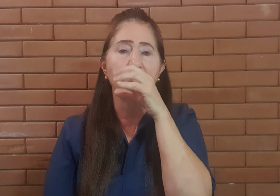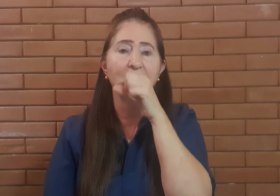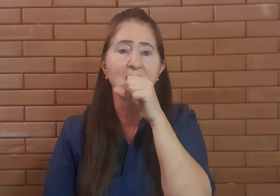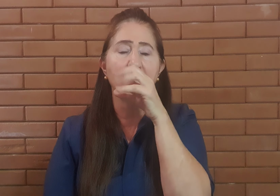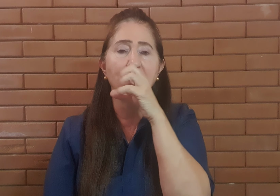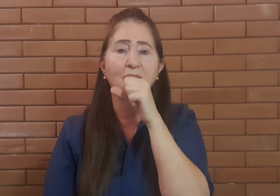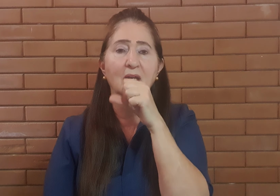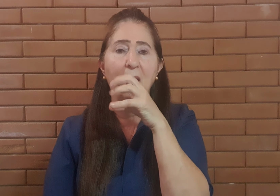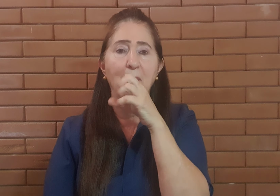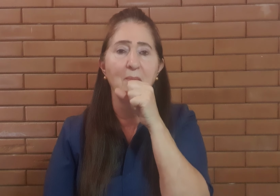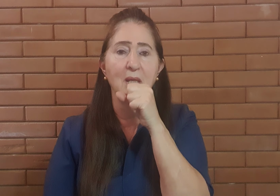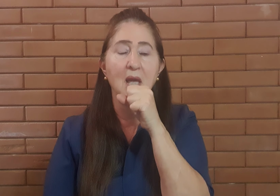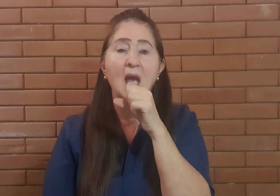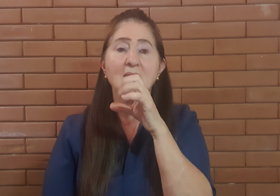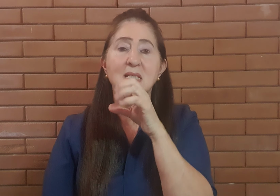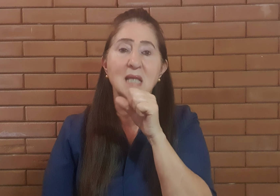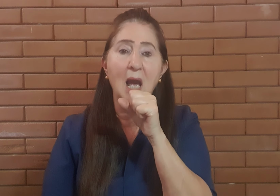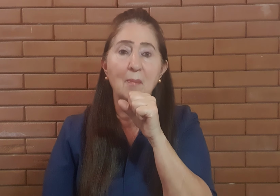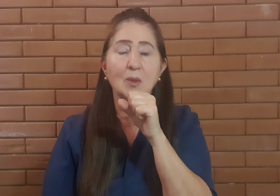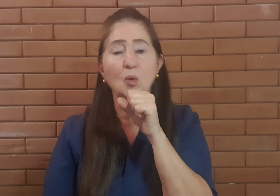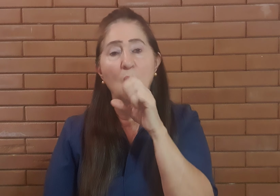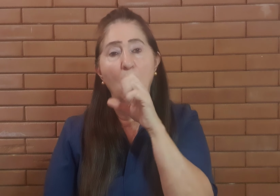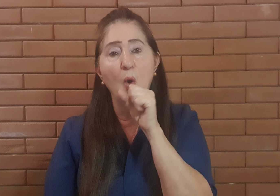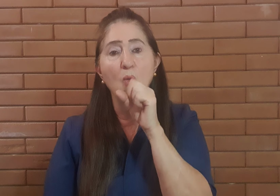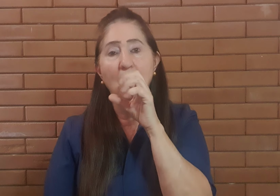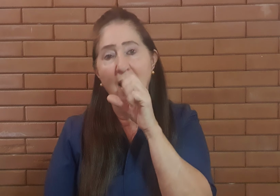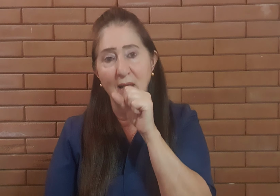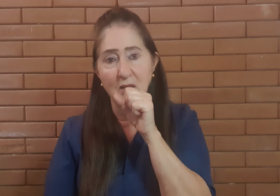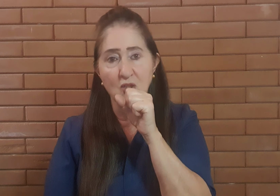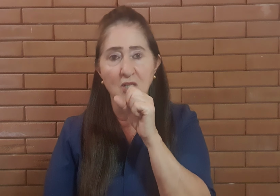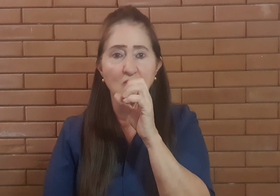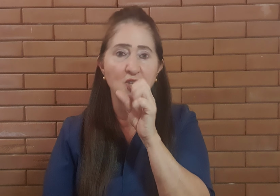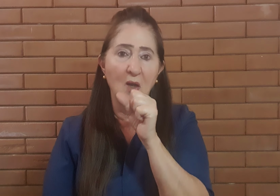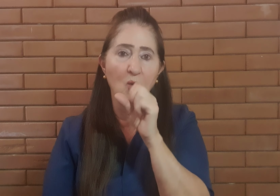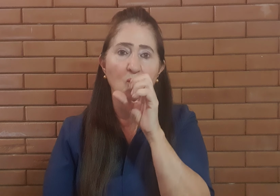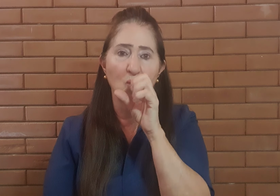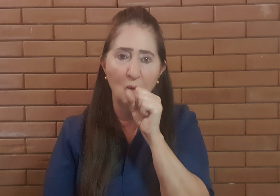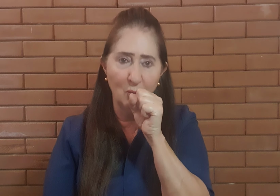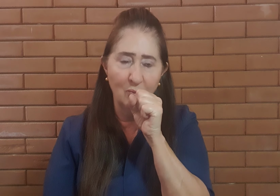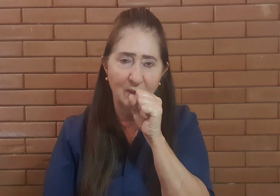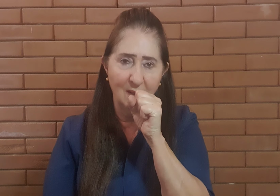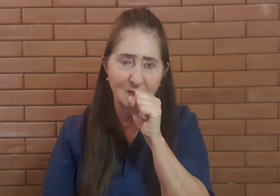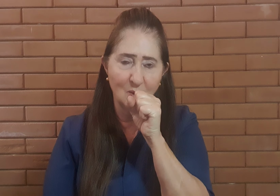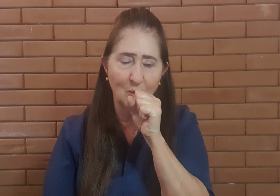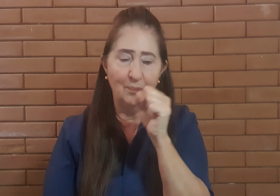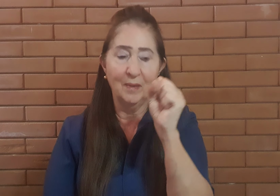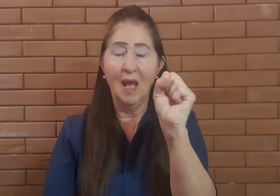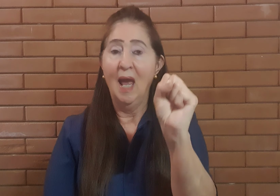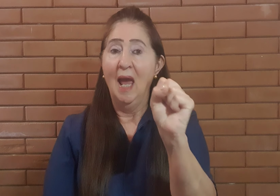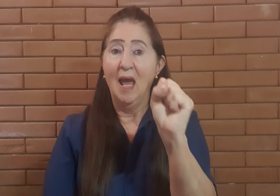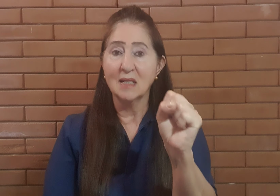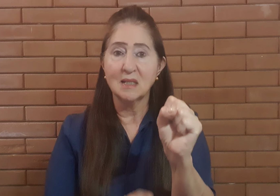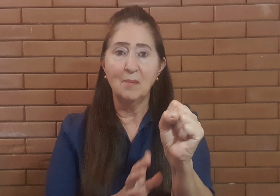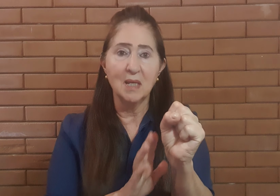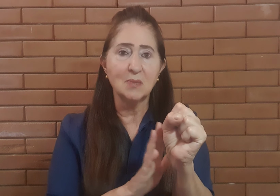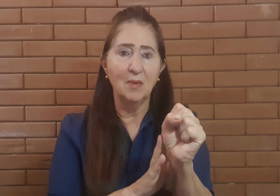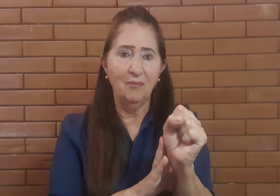vai significar para mim sábado ou laranja, de acordo com o contexto. Esta mesma forma